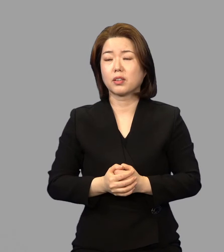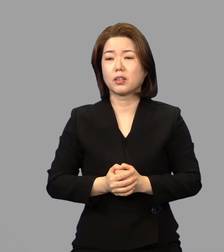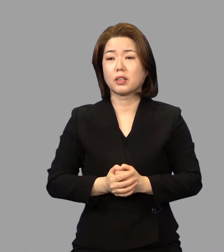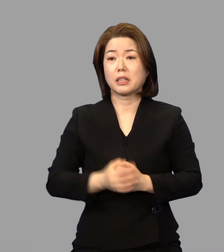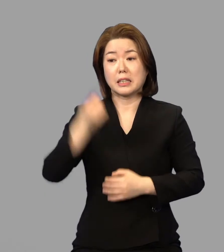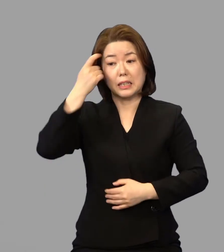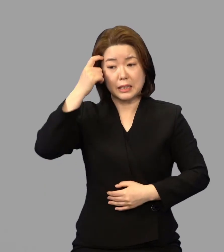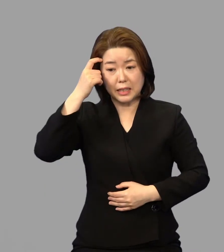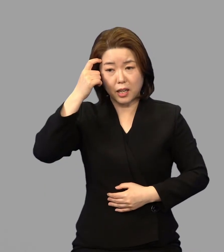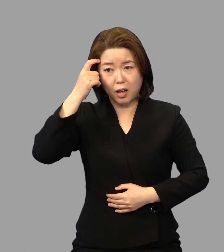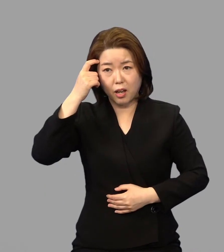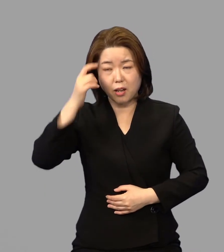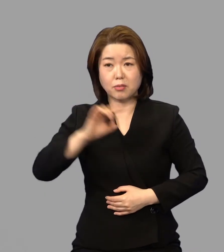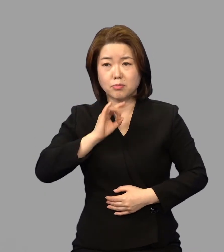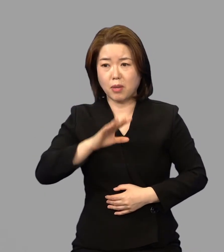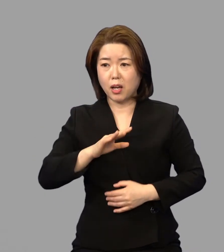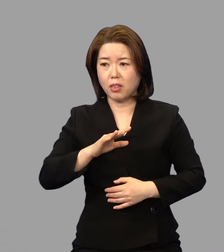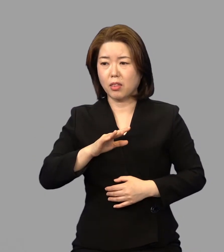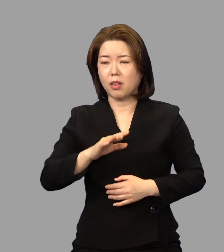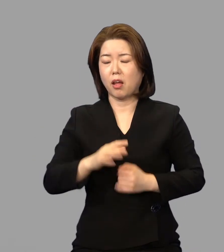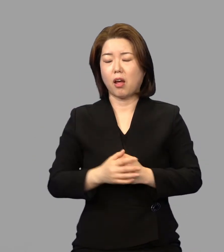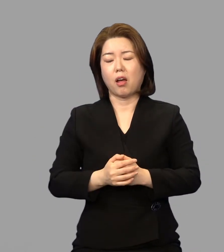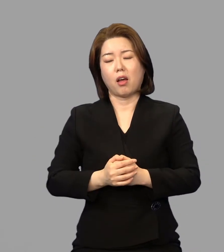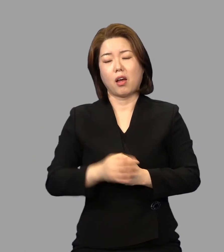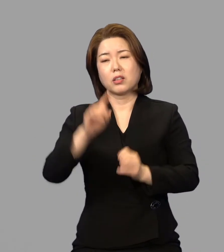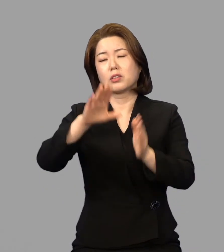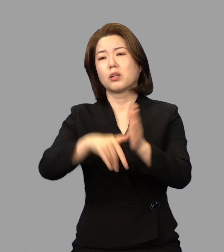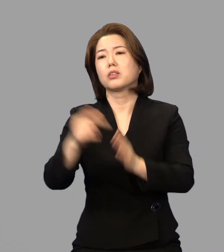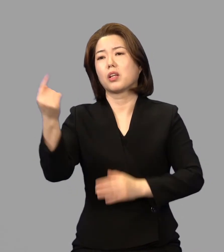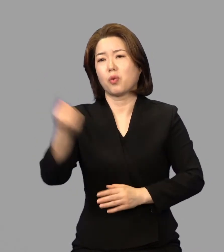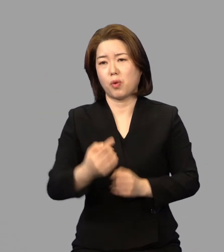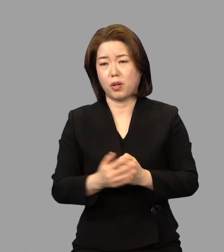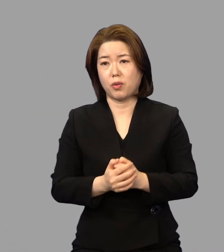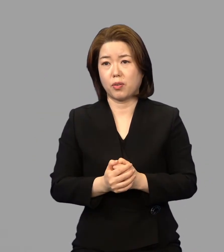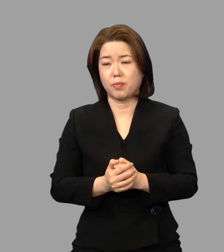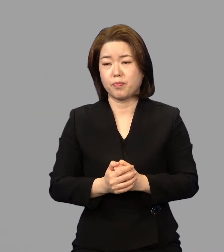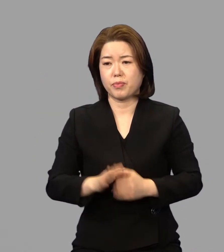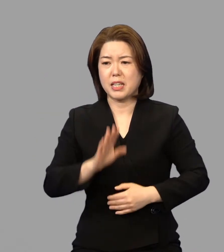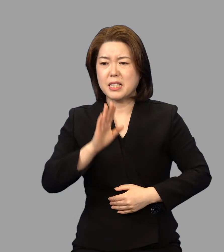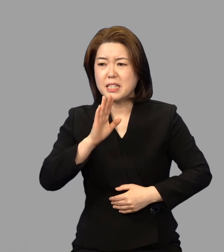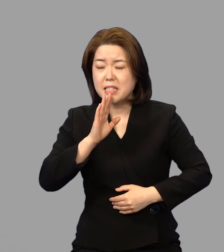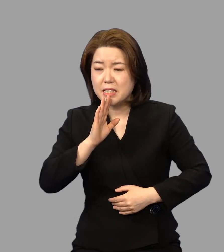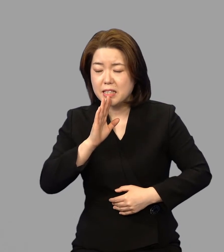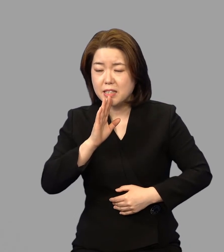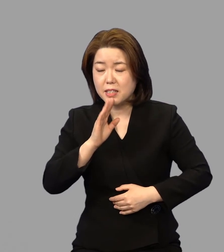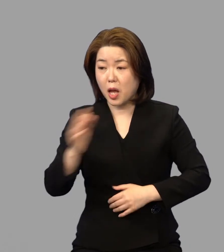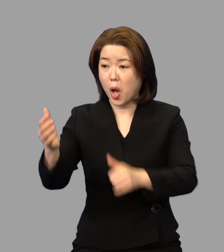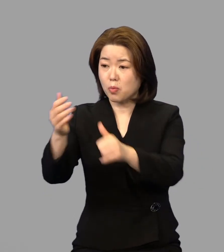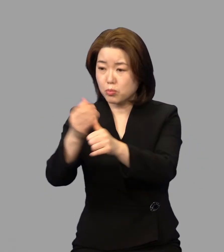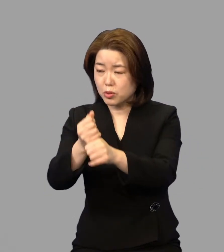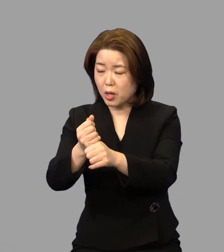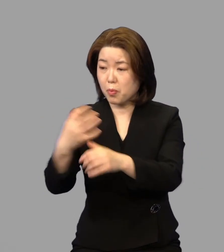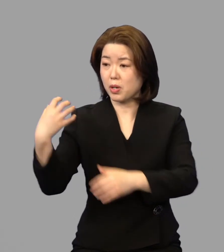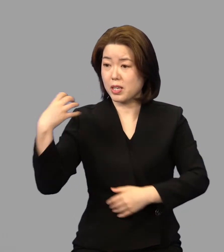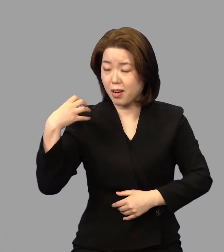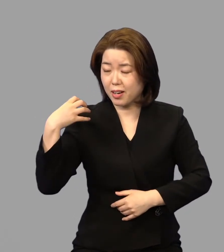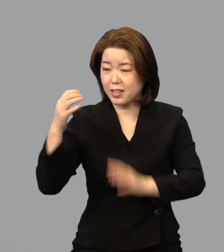여러분, 그러고만 있을 수 없을 때가 와요. 진짜 붙잡아 줘야 될 사람이 흔들리고 사방에